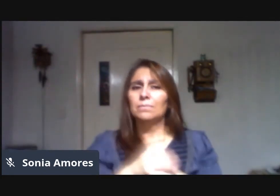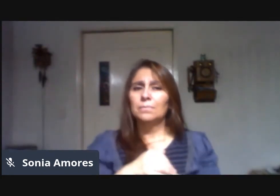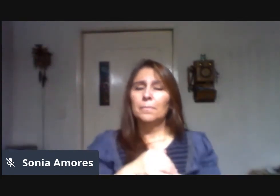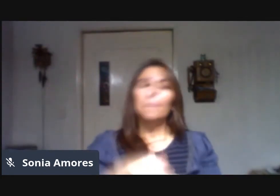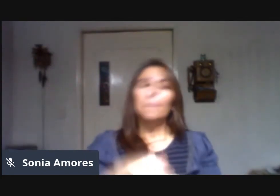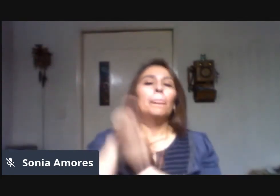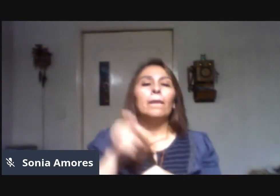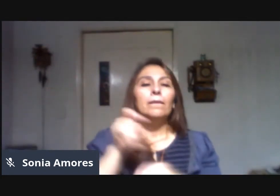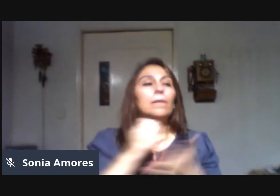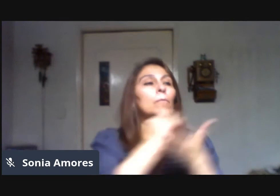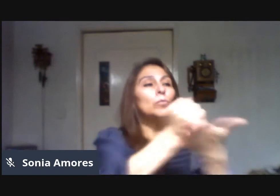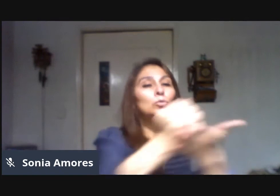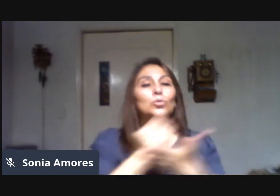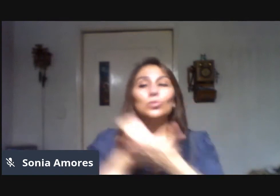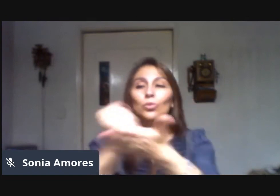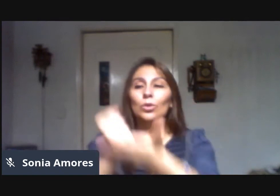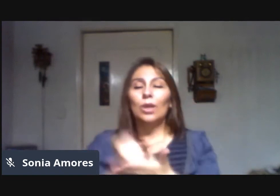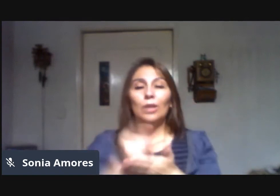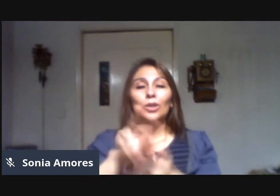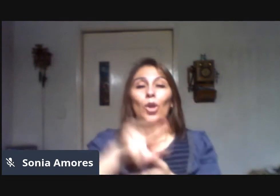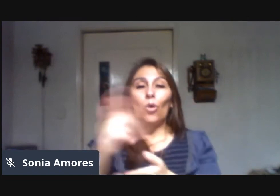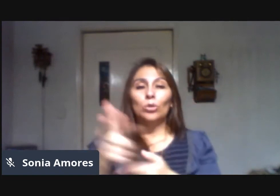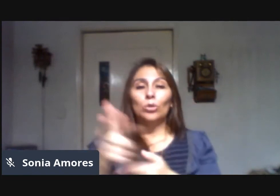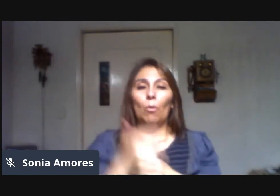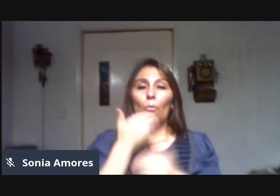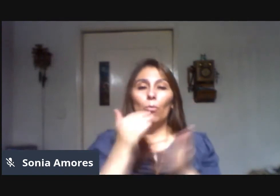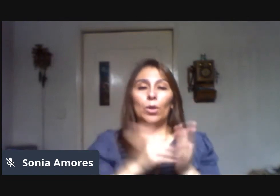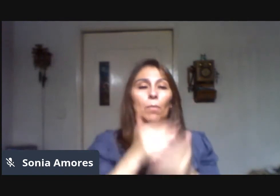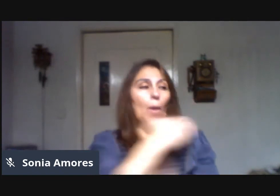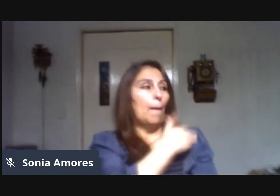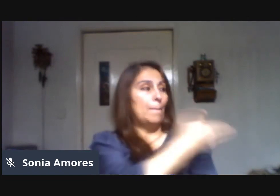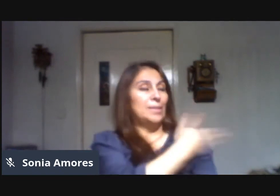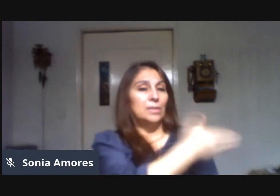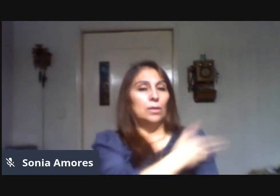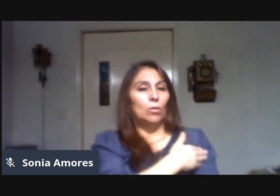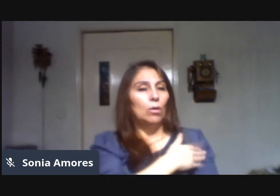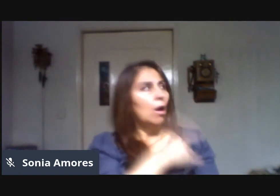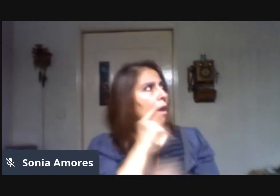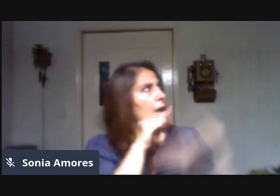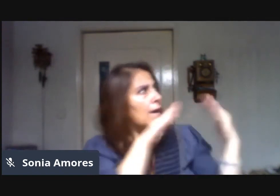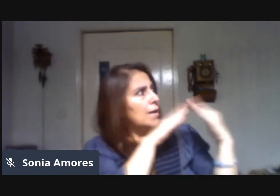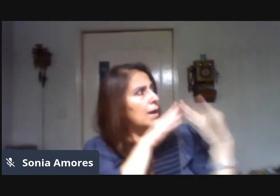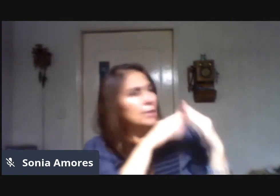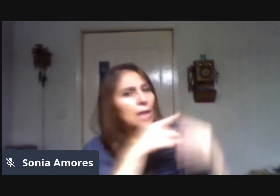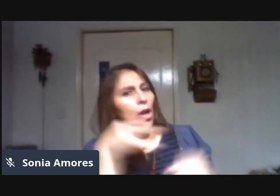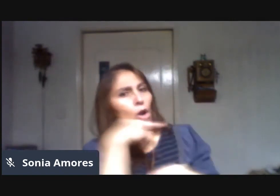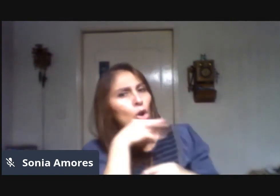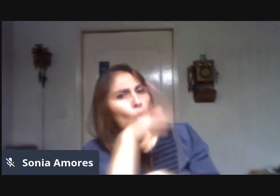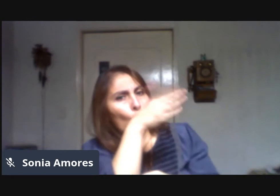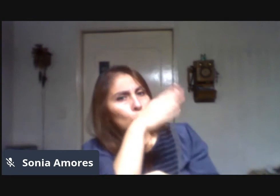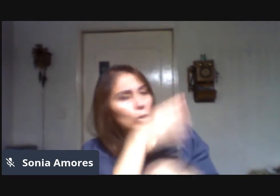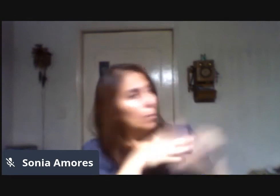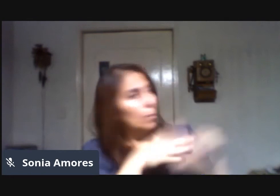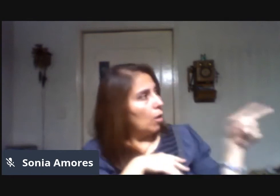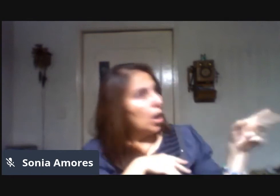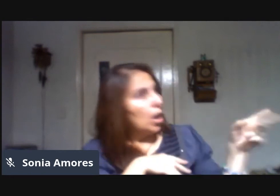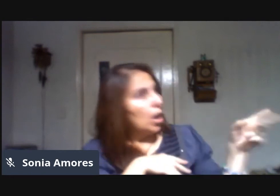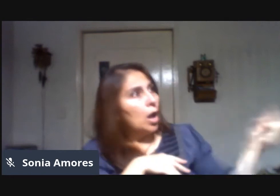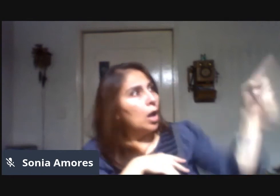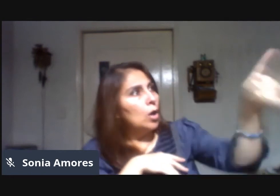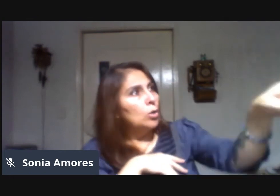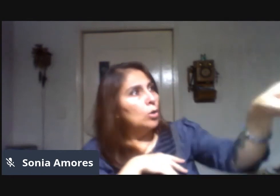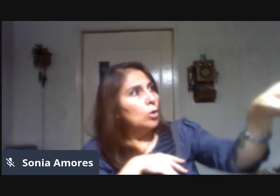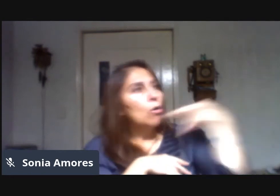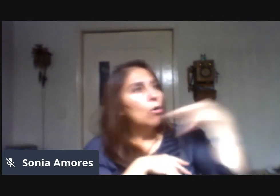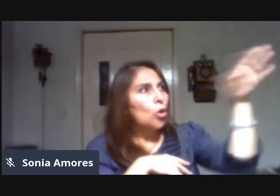otros. Cuando un vecino pone el trapo rojo en la casa, cuando el otro vecino pone el trapo rojo,